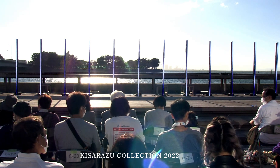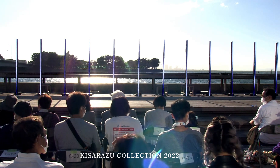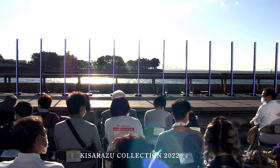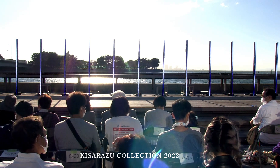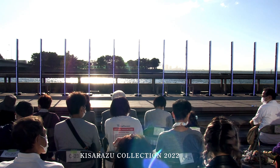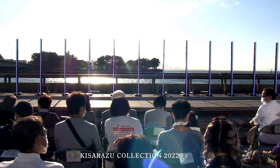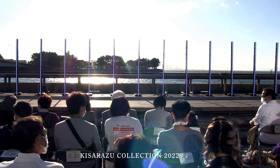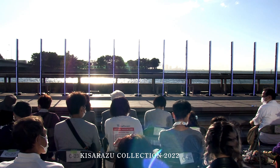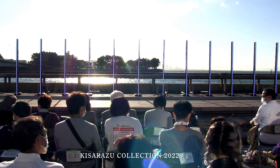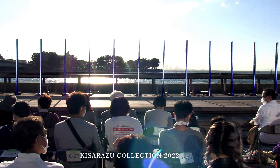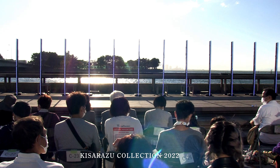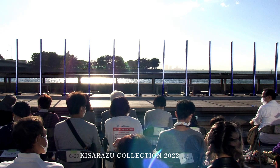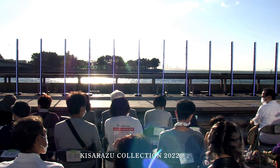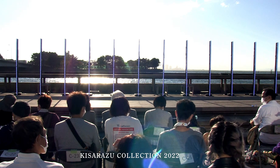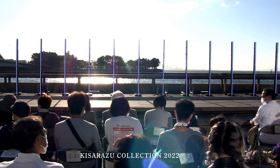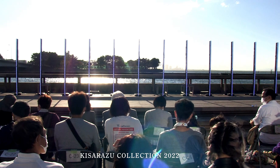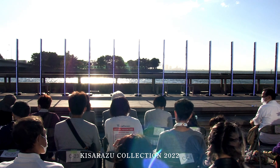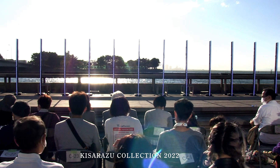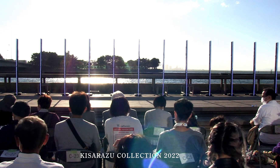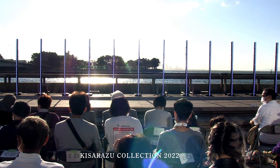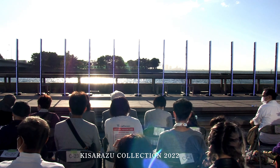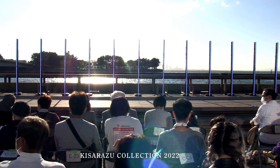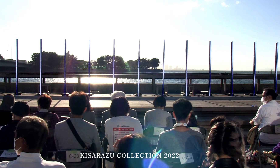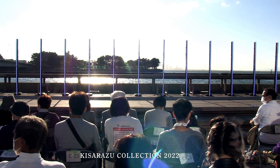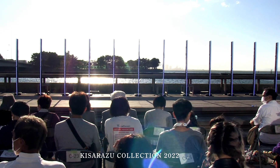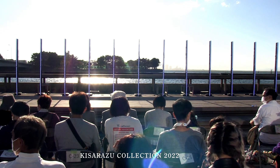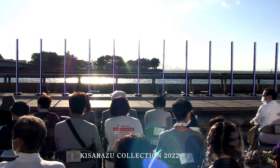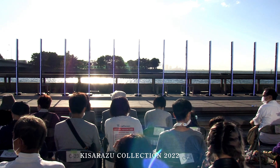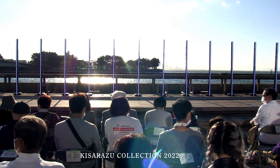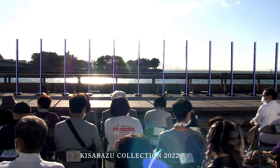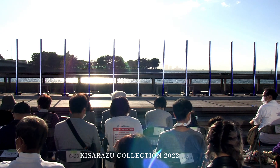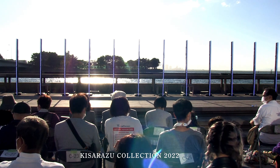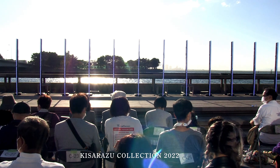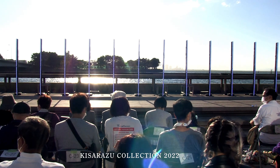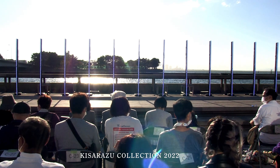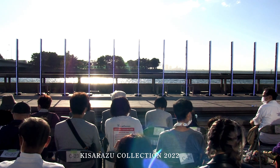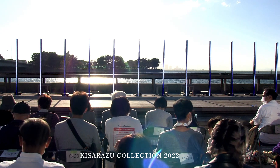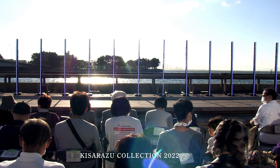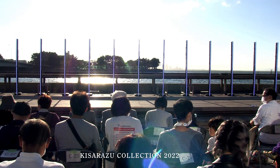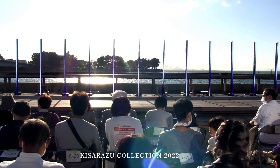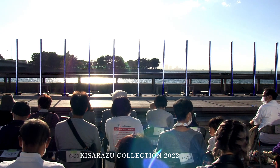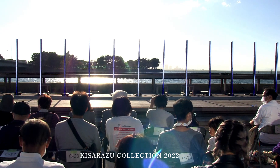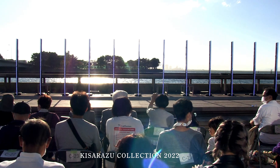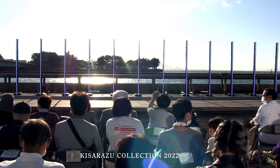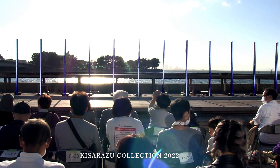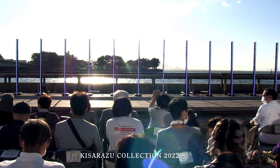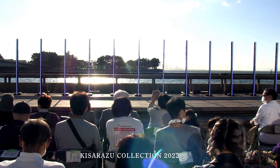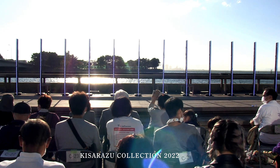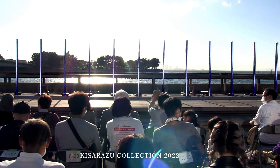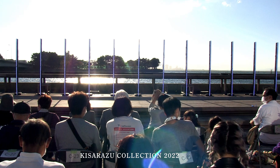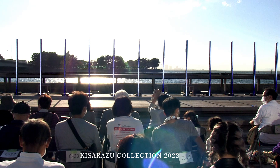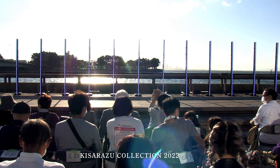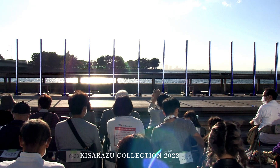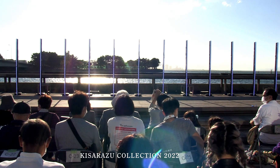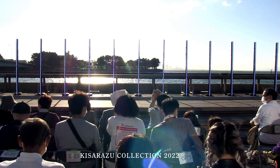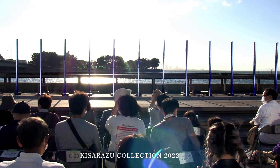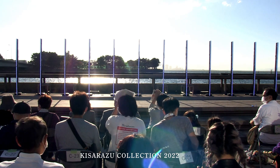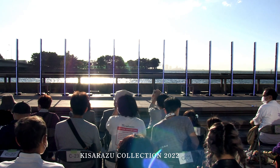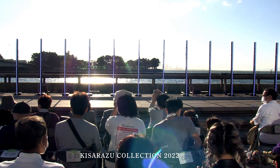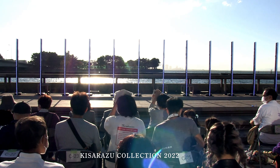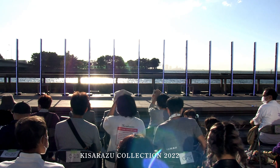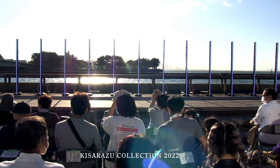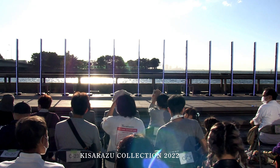願いいたします。おもちゃのチャチャチャ、松本芽衣、豊増勇